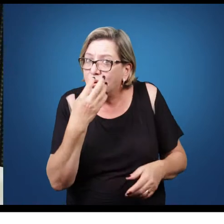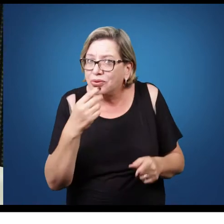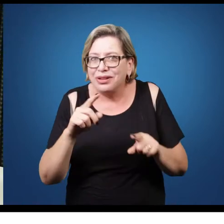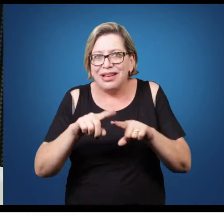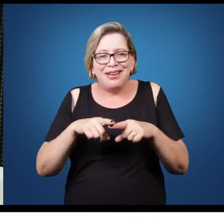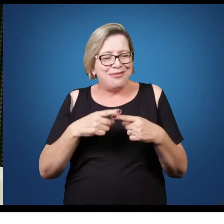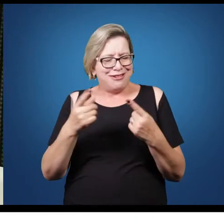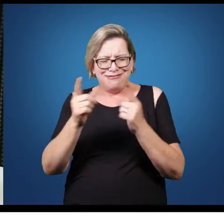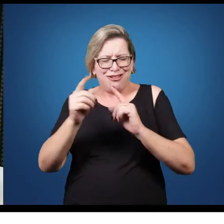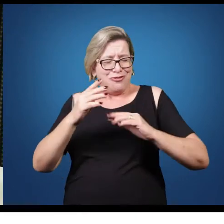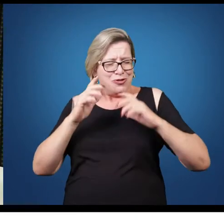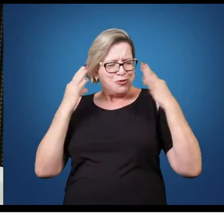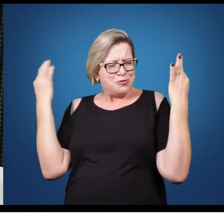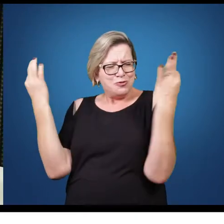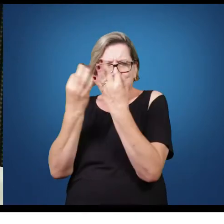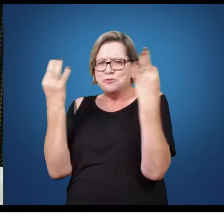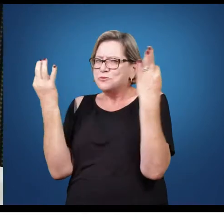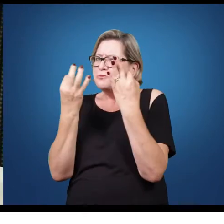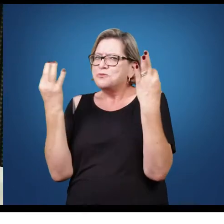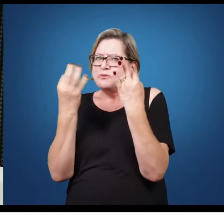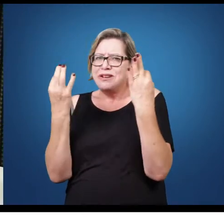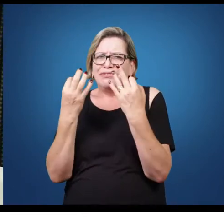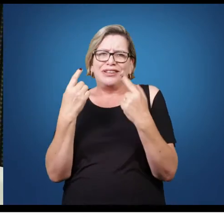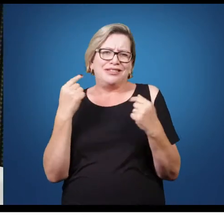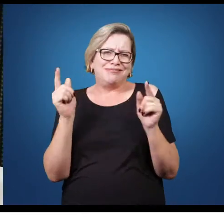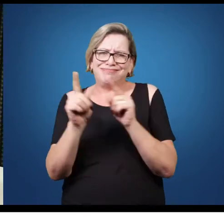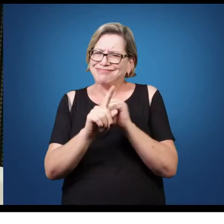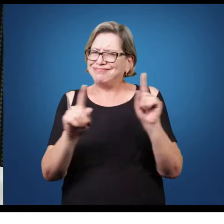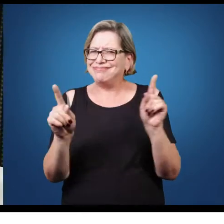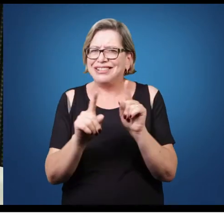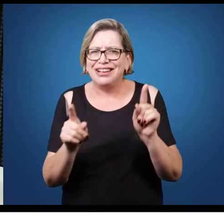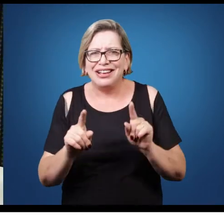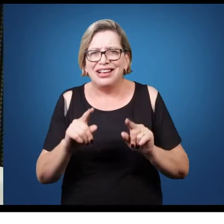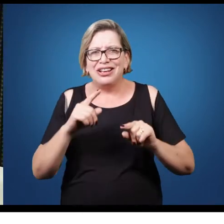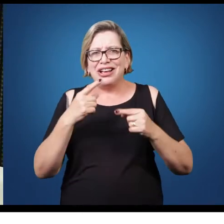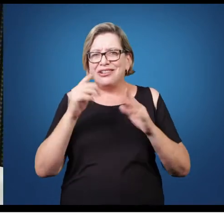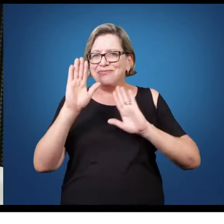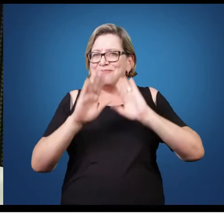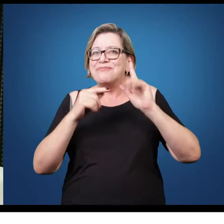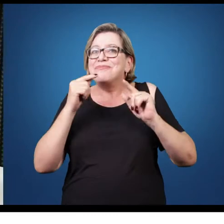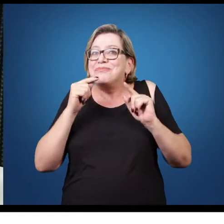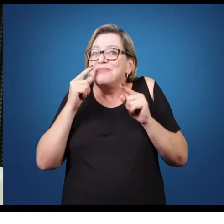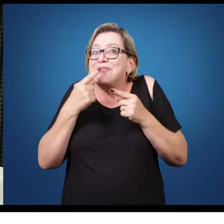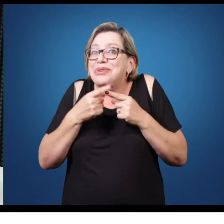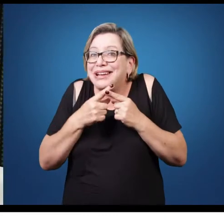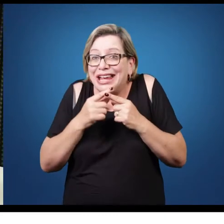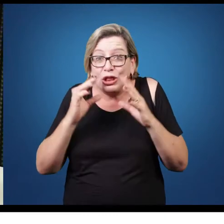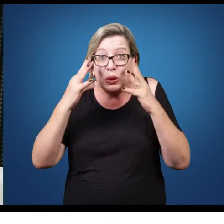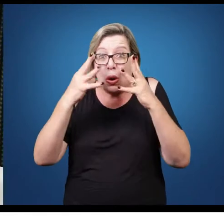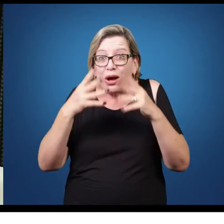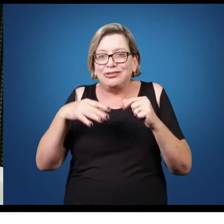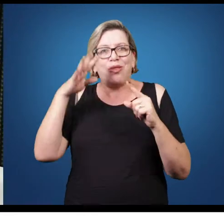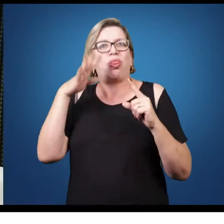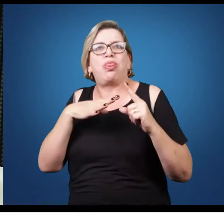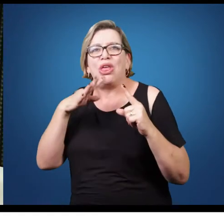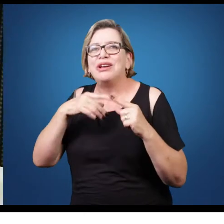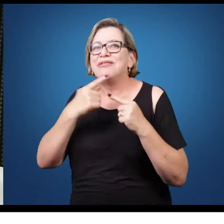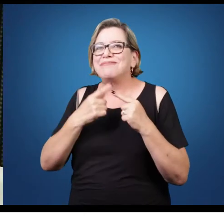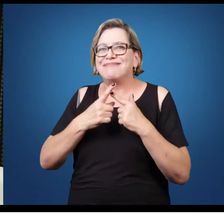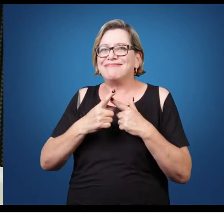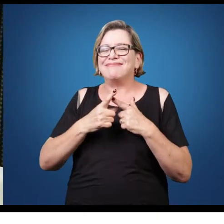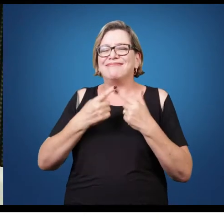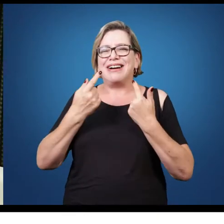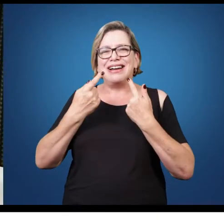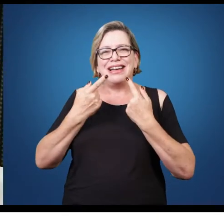essa maravilha toda por serem bons essa maravilha toda porque interessava economicamente que fossem né e